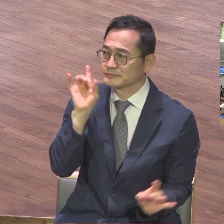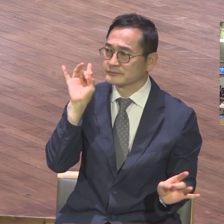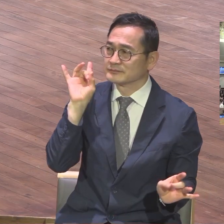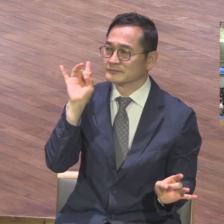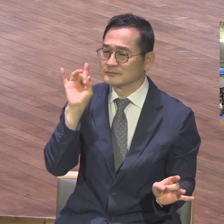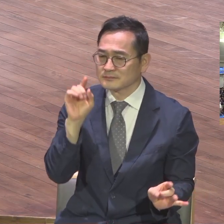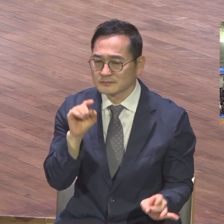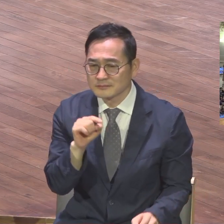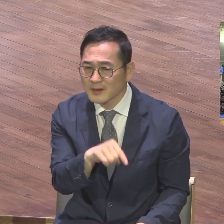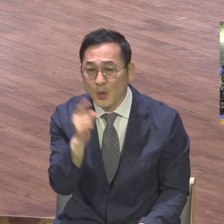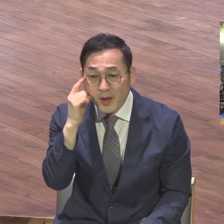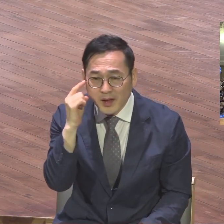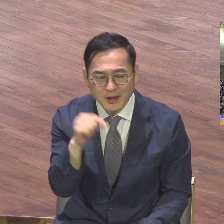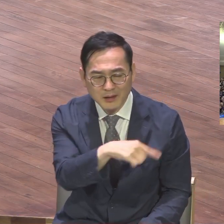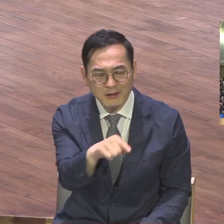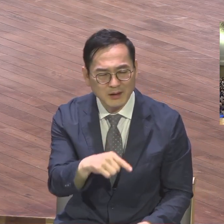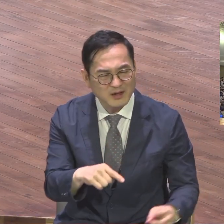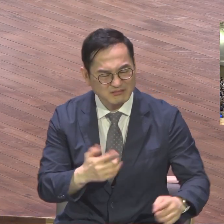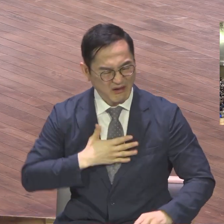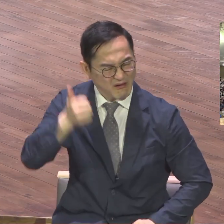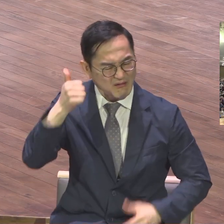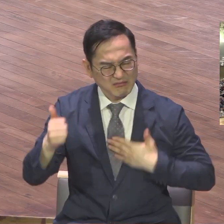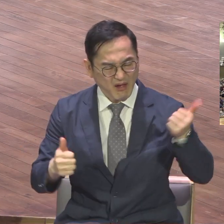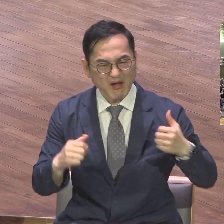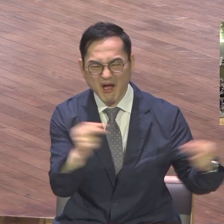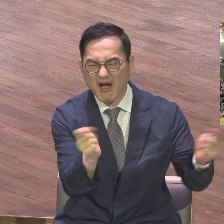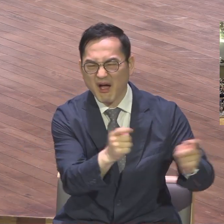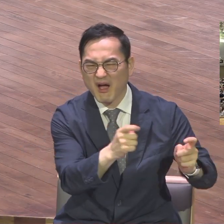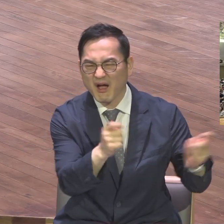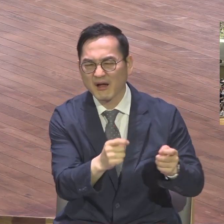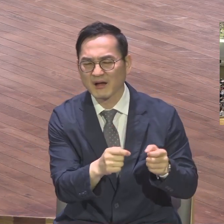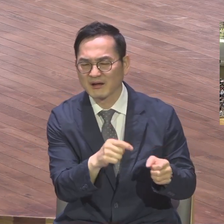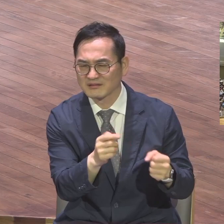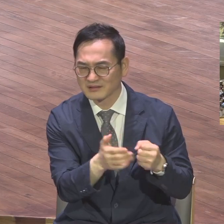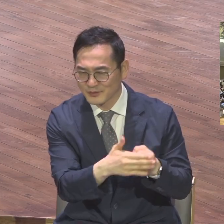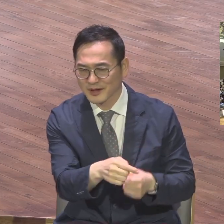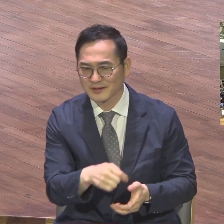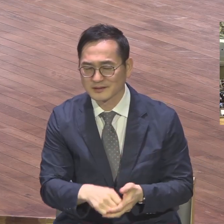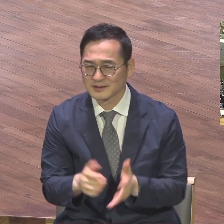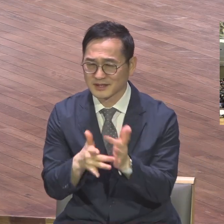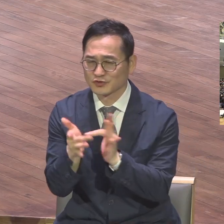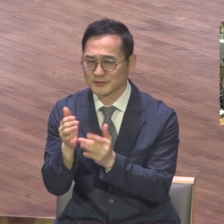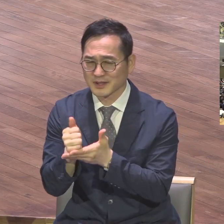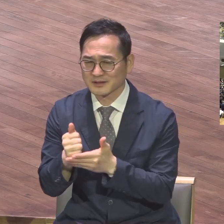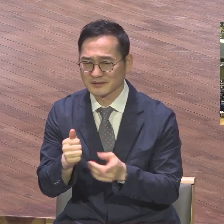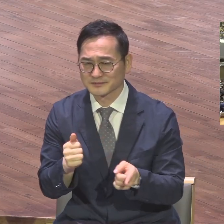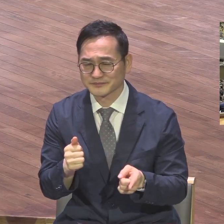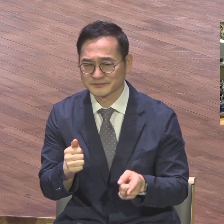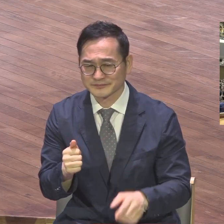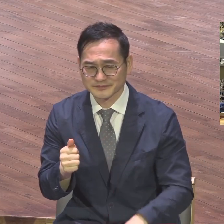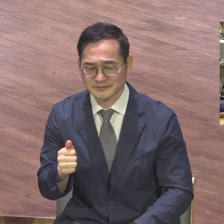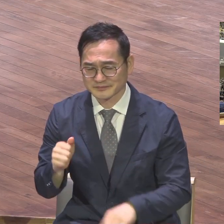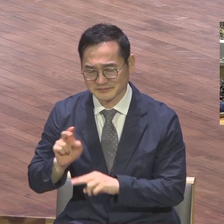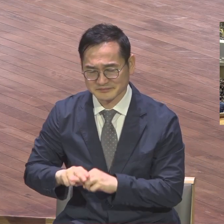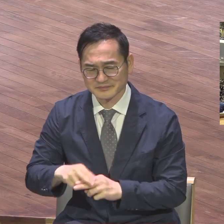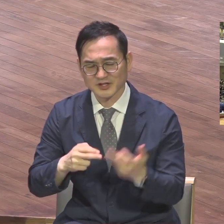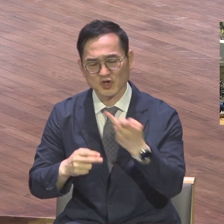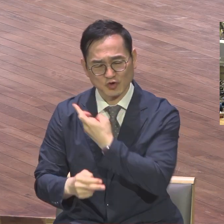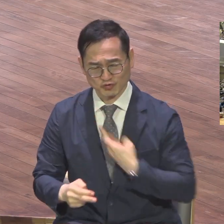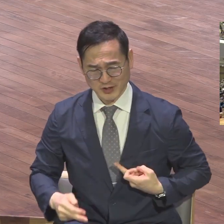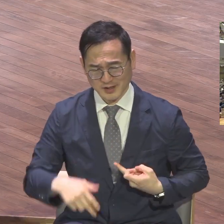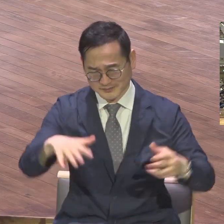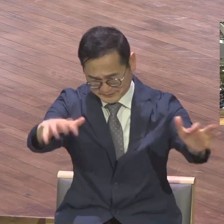이는 길에서 서로 누가 크냐 하고 쟁론하였음이라. 예수께서 앉으시사 12제자들을 불러서